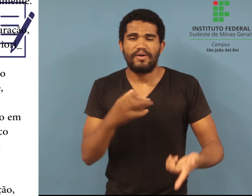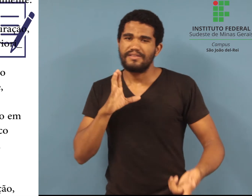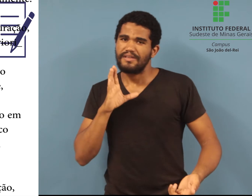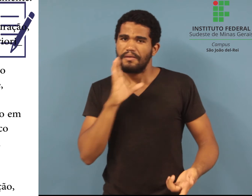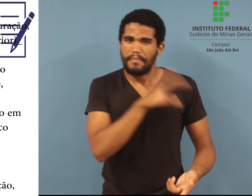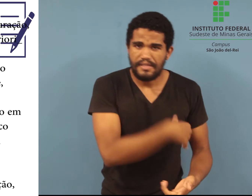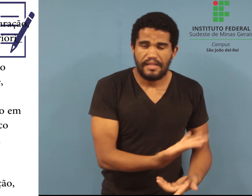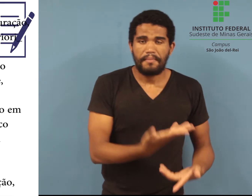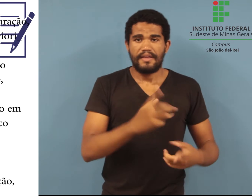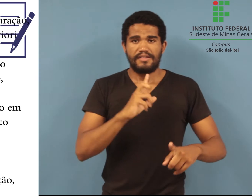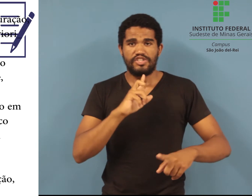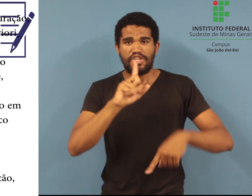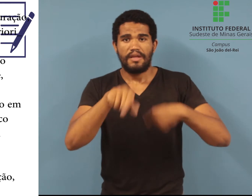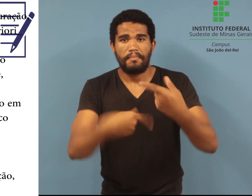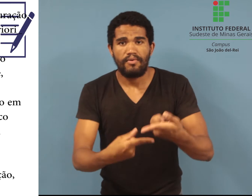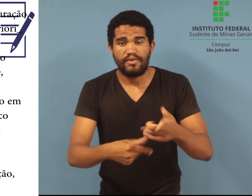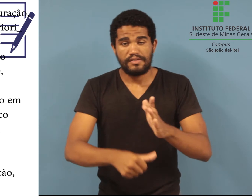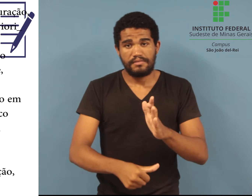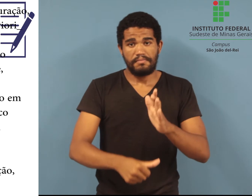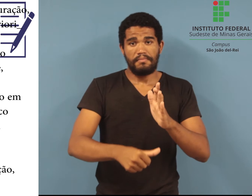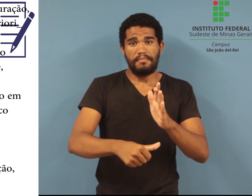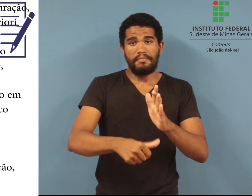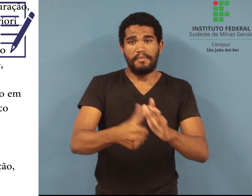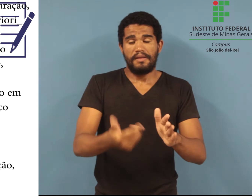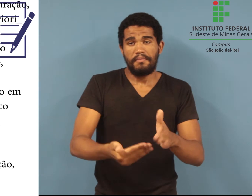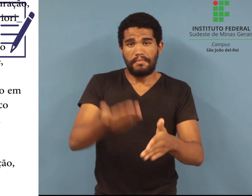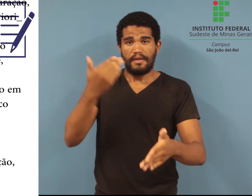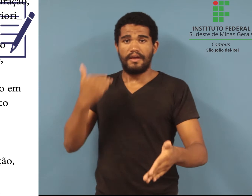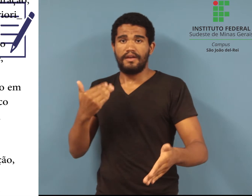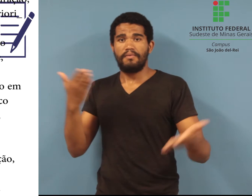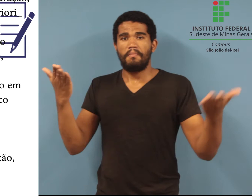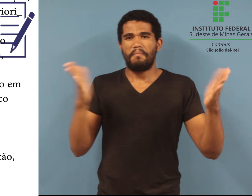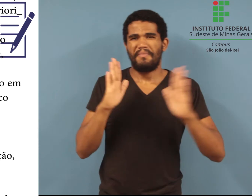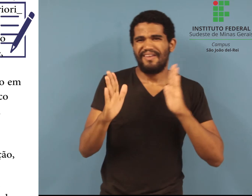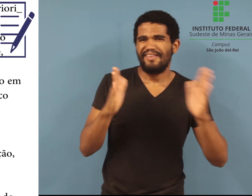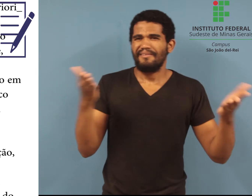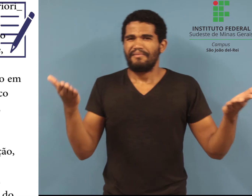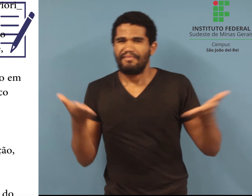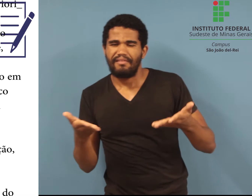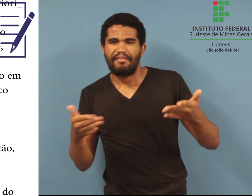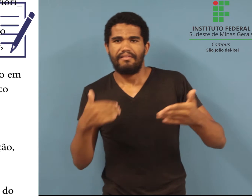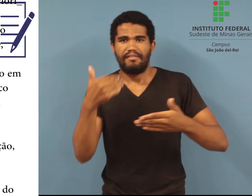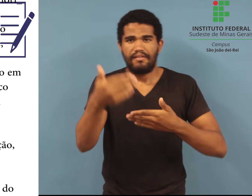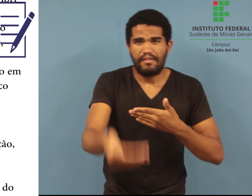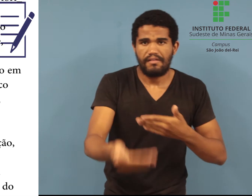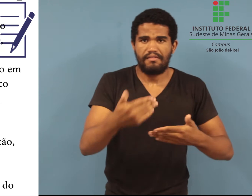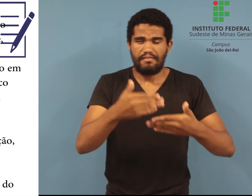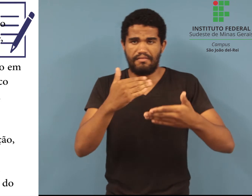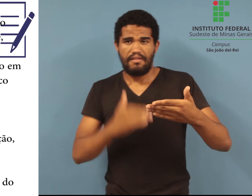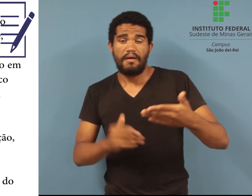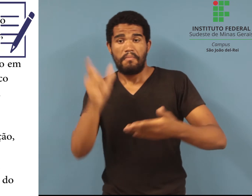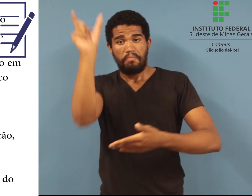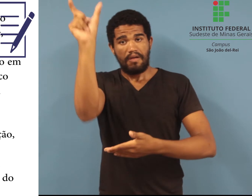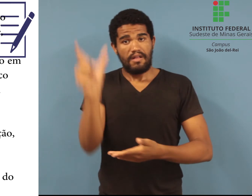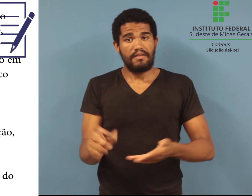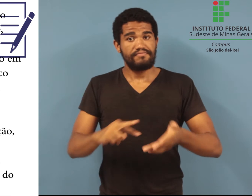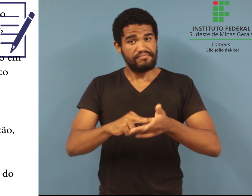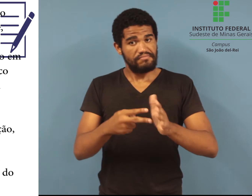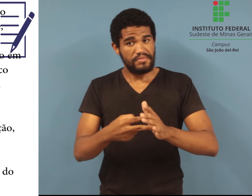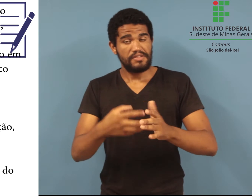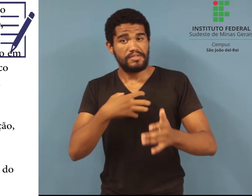imediatamente, logo após, a princípio, no momento em que pouco antes, pouco depois, anteriormente,